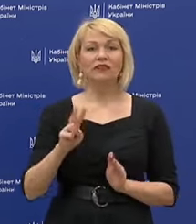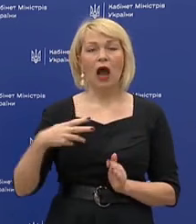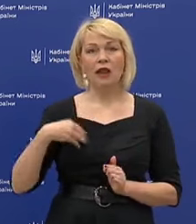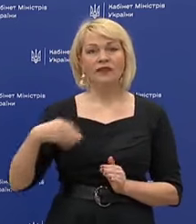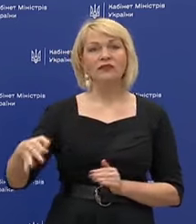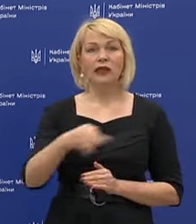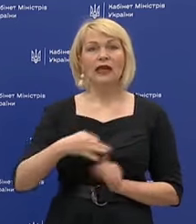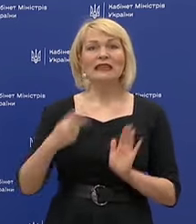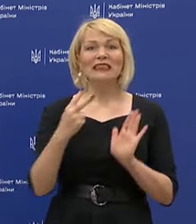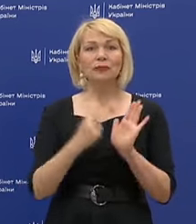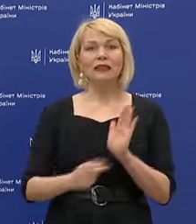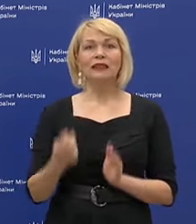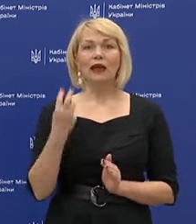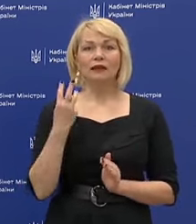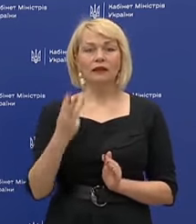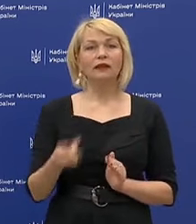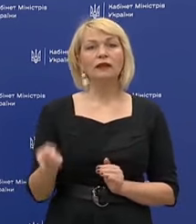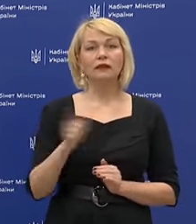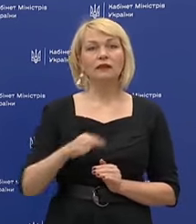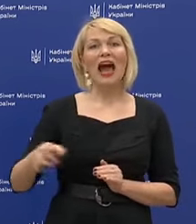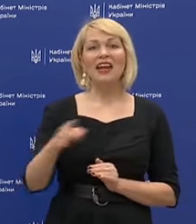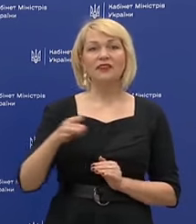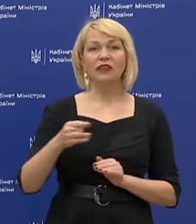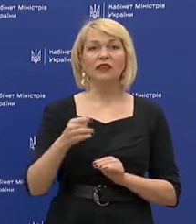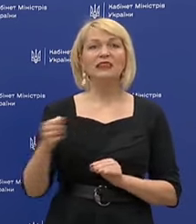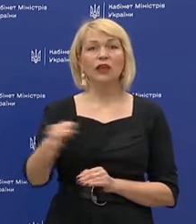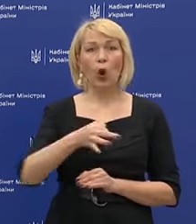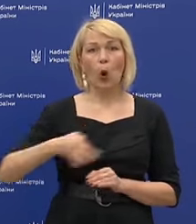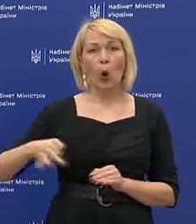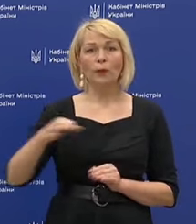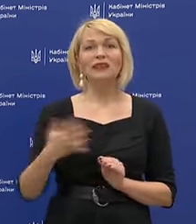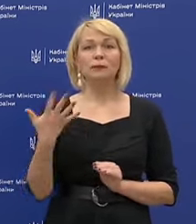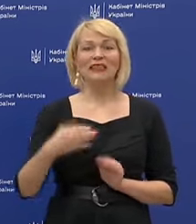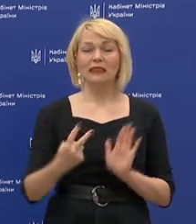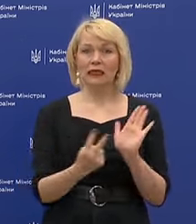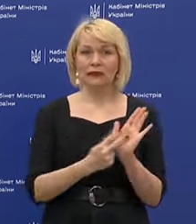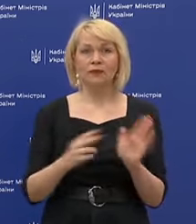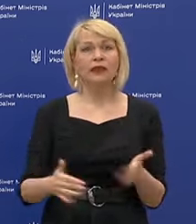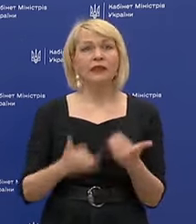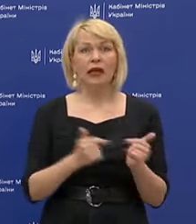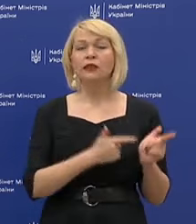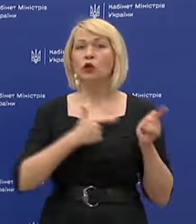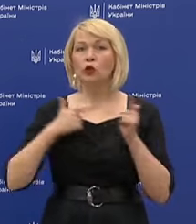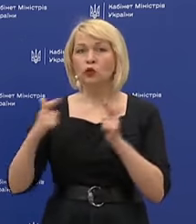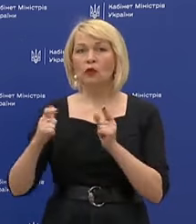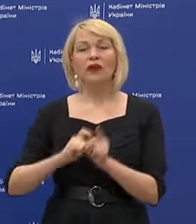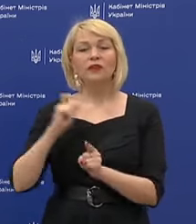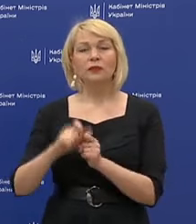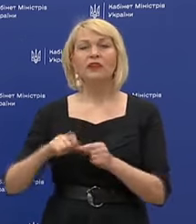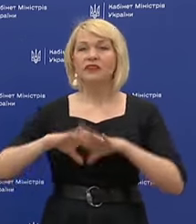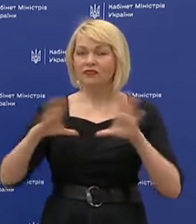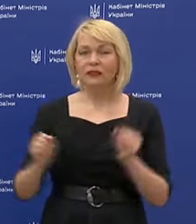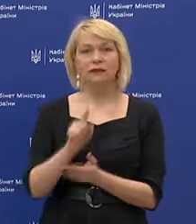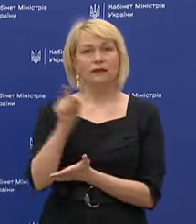Львівській області 73 та Рівненській області 57. Зараз готові відповісти на всі